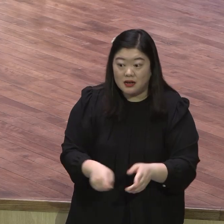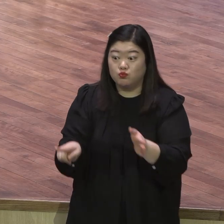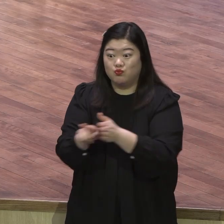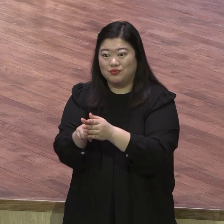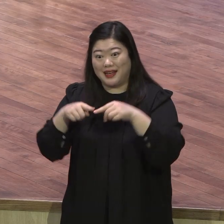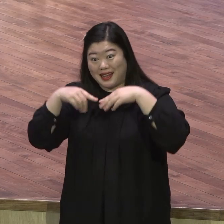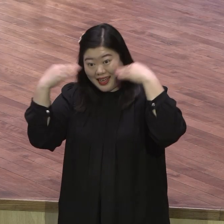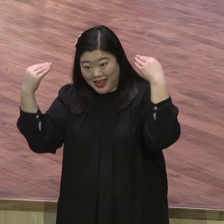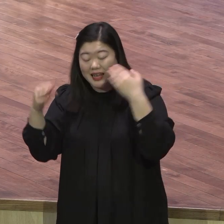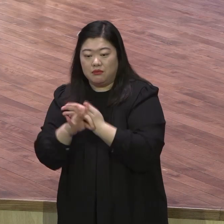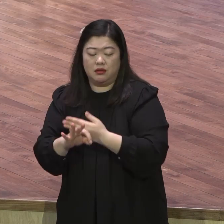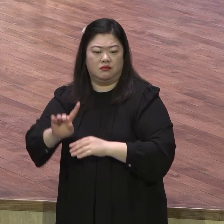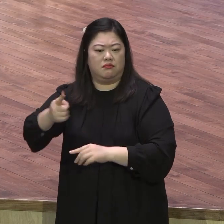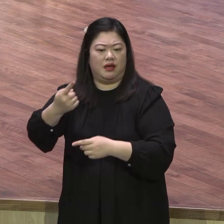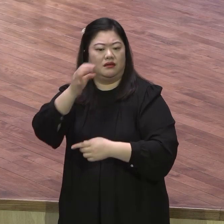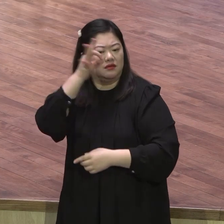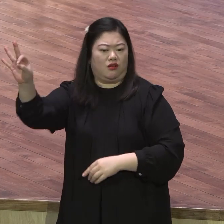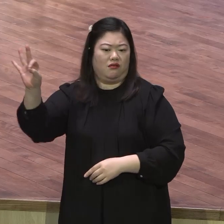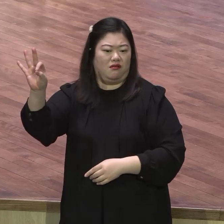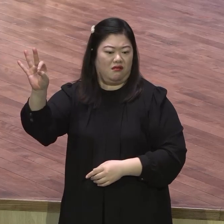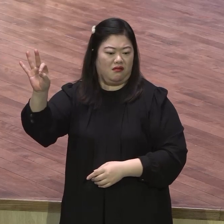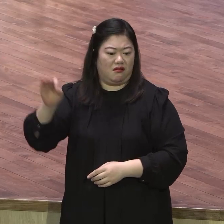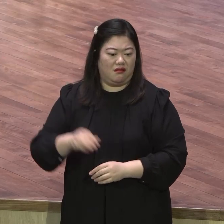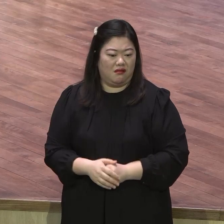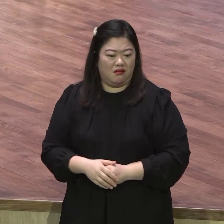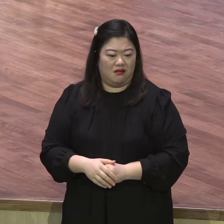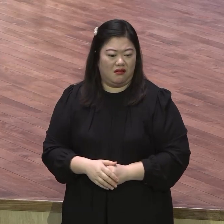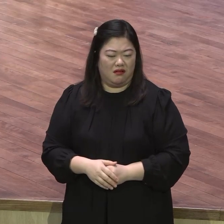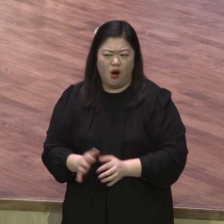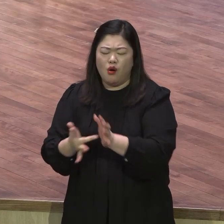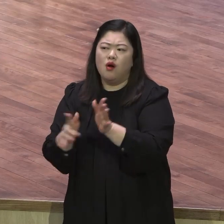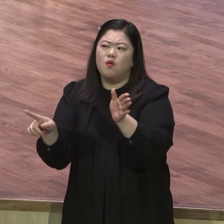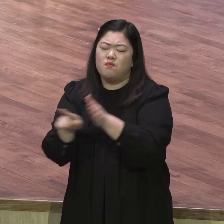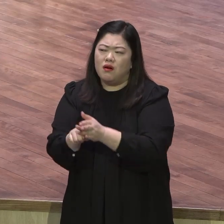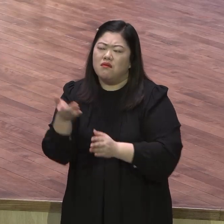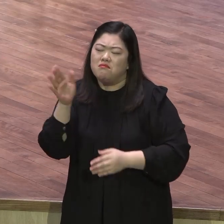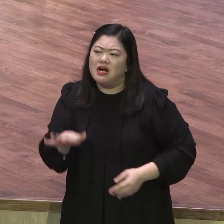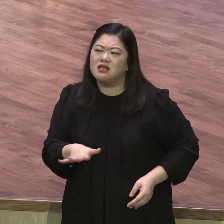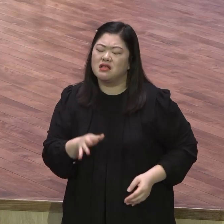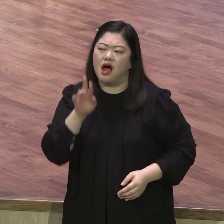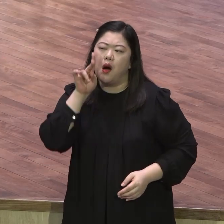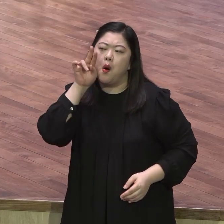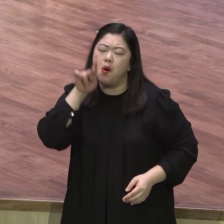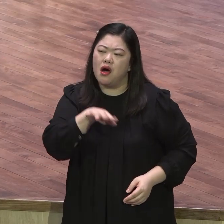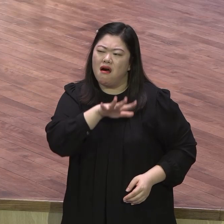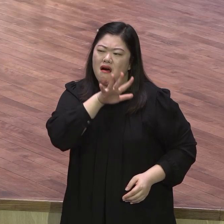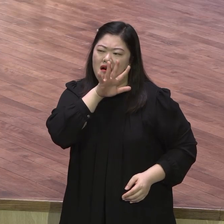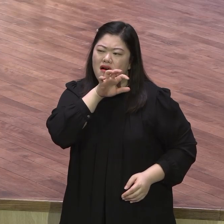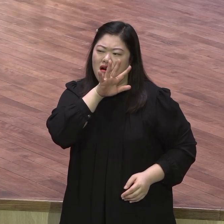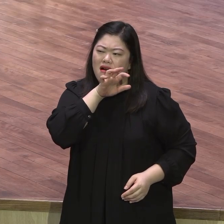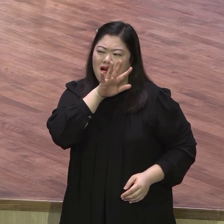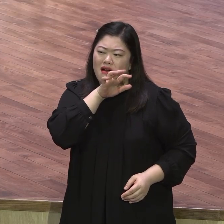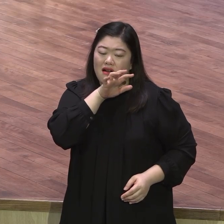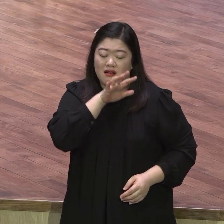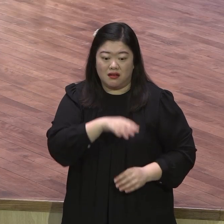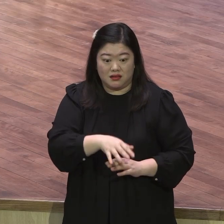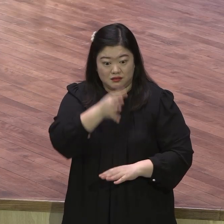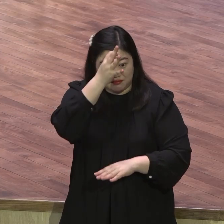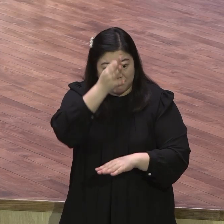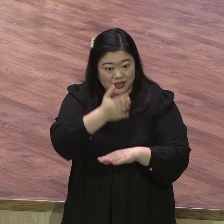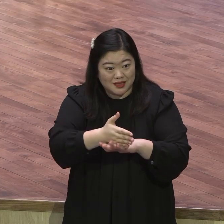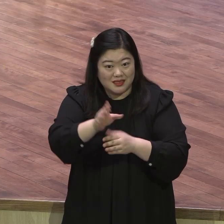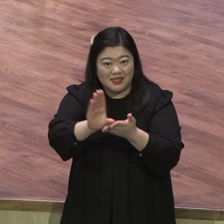아시겠어요? 늘 삶 속에 짜증내고 불평하고 시기하고 질투하고 엉망하고 늘 어둡게 살면